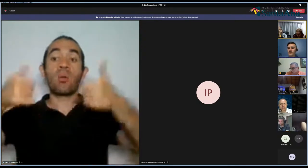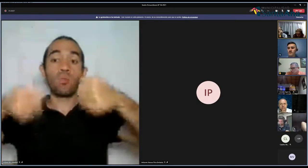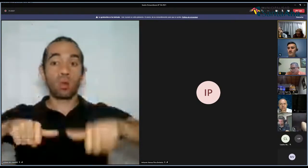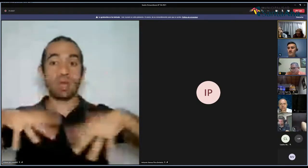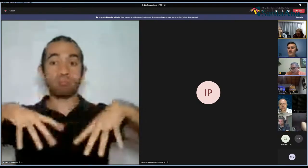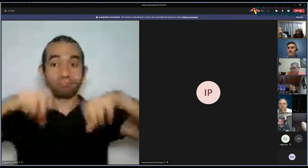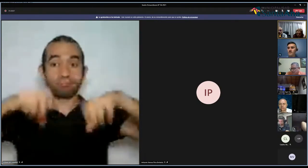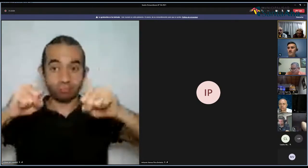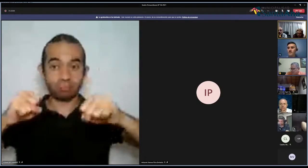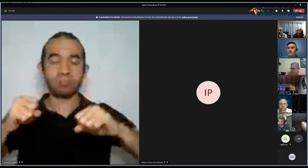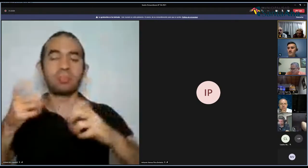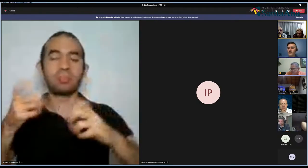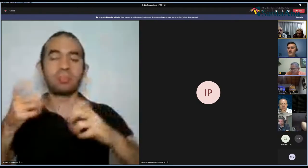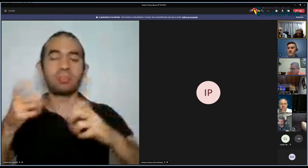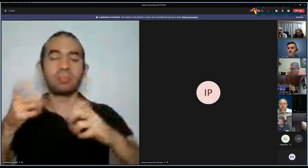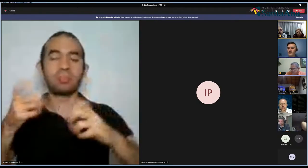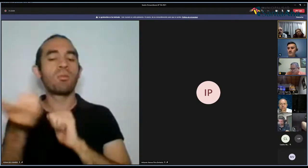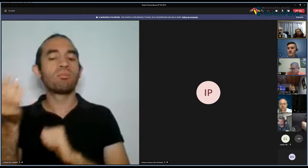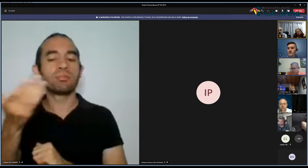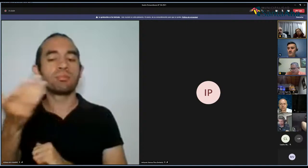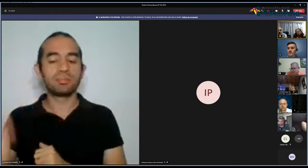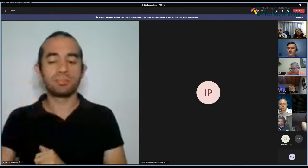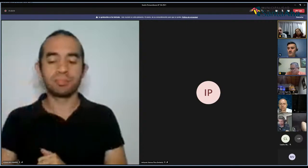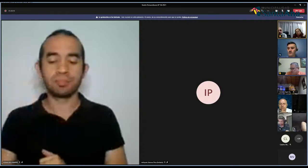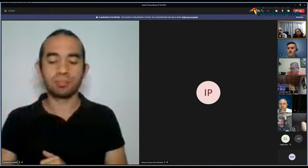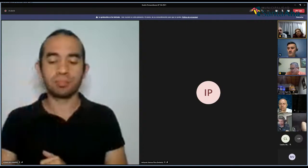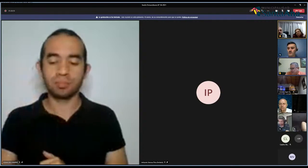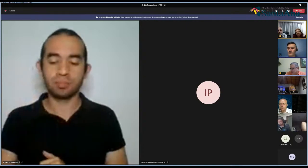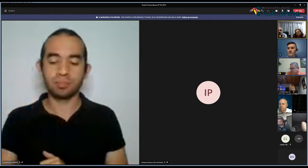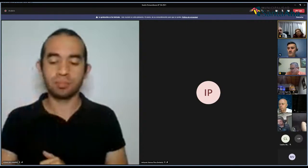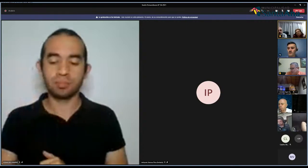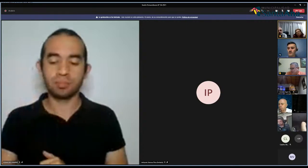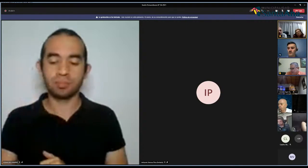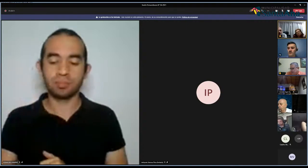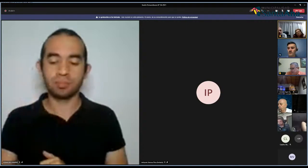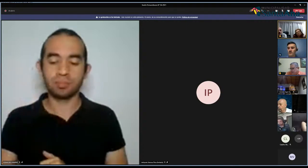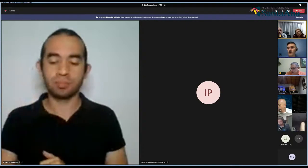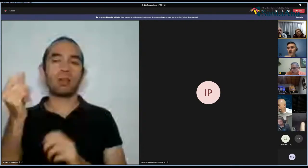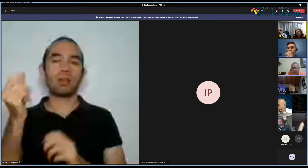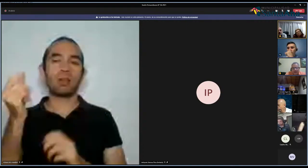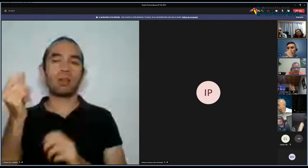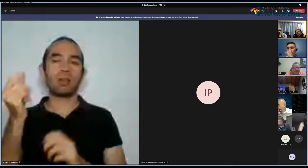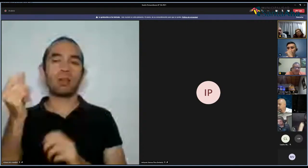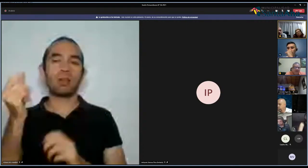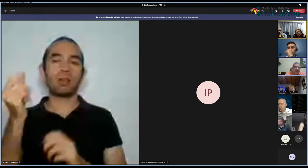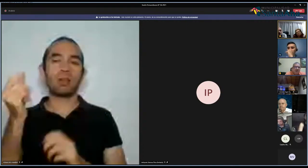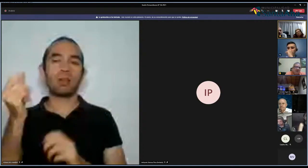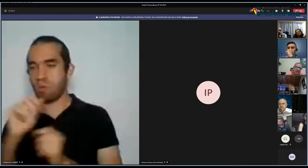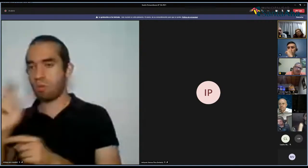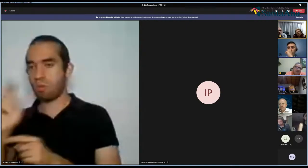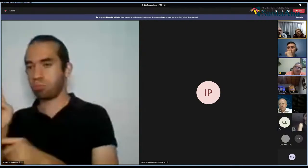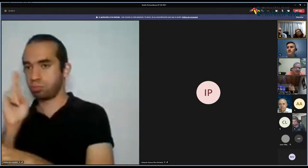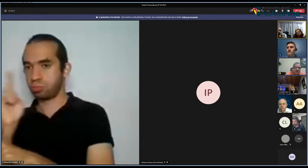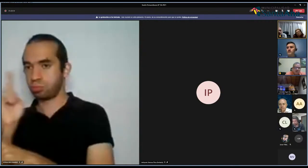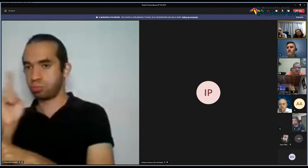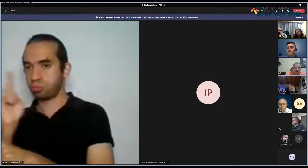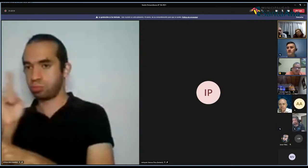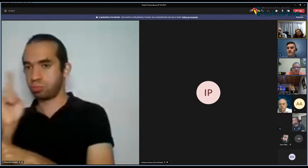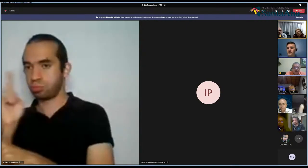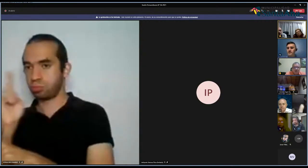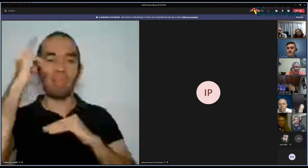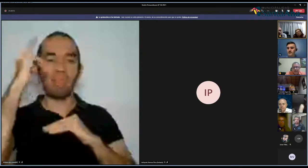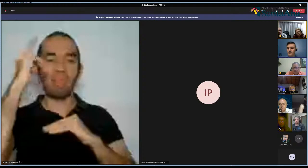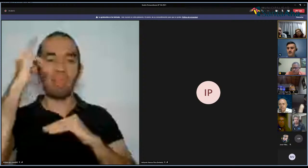incluso un cambio de destino dio dinero para que se ubique el asfaltado que se va a hacer en estos